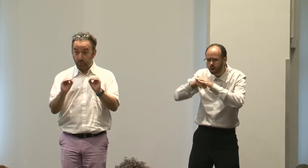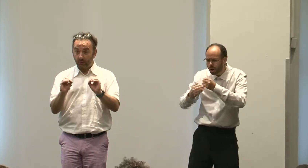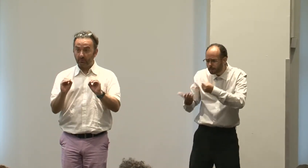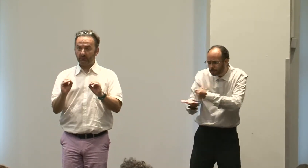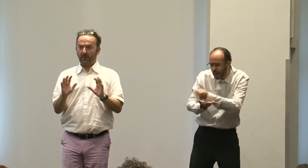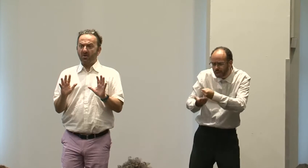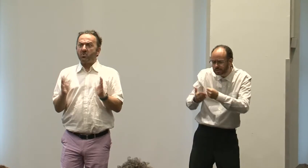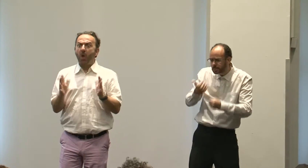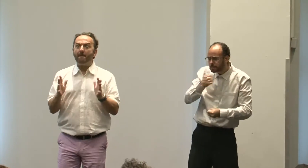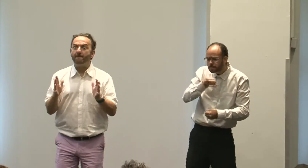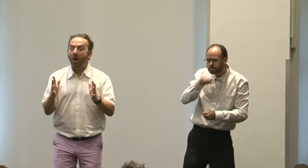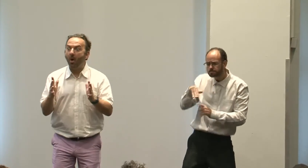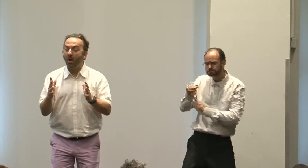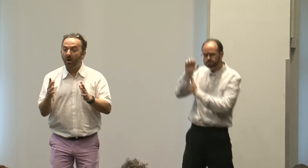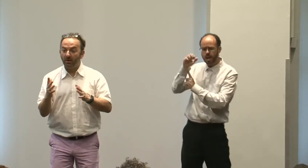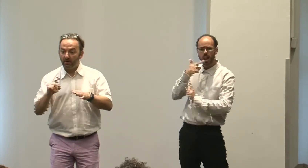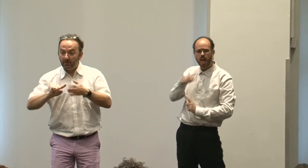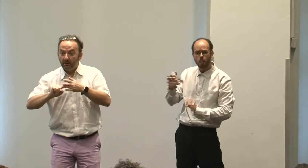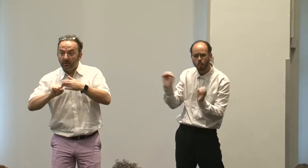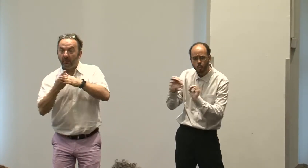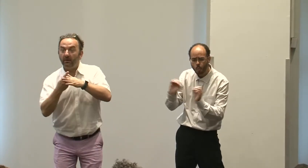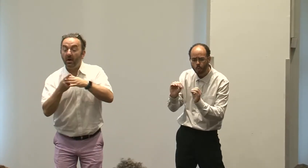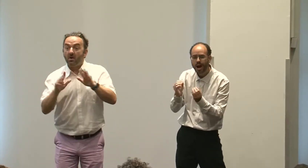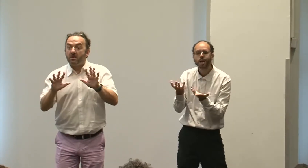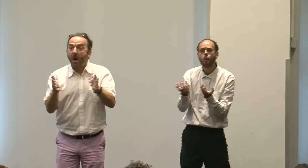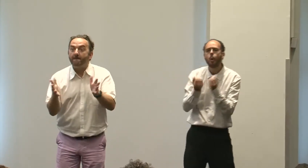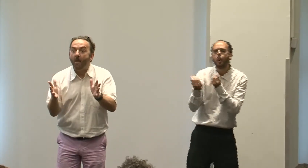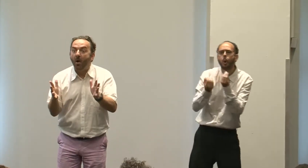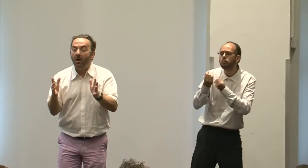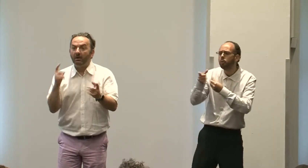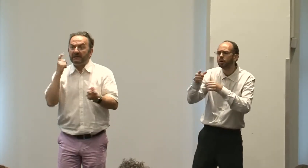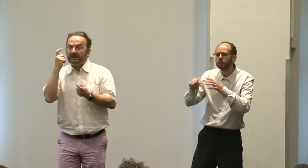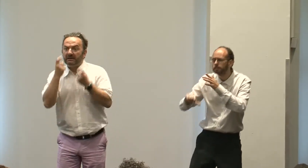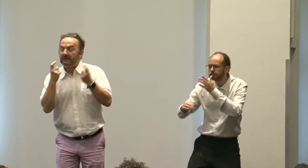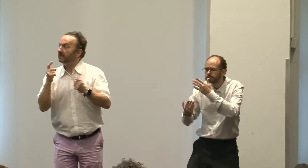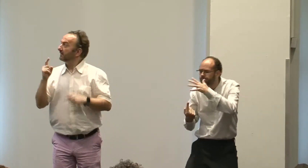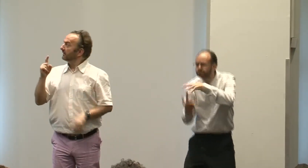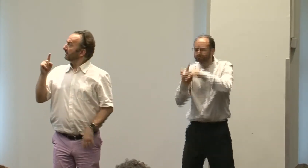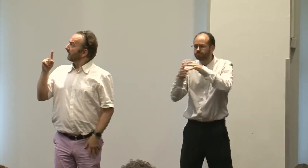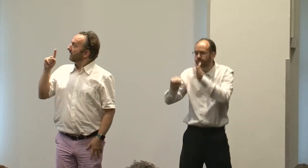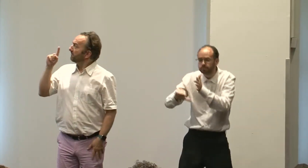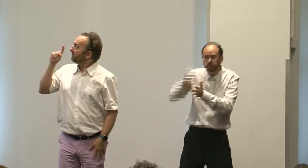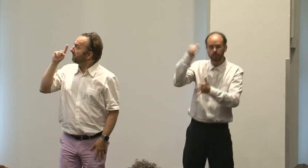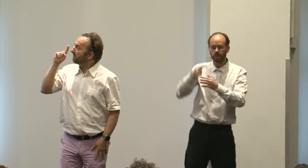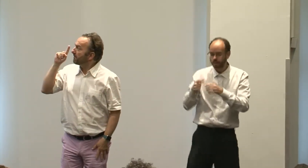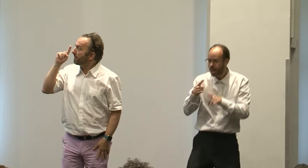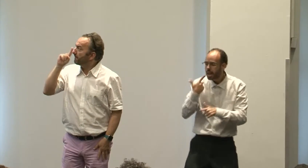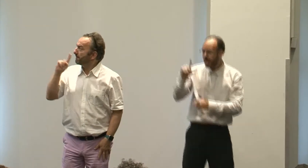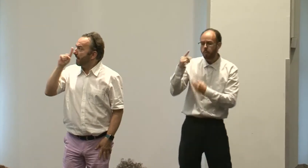Quando a minha mãe viu essa base, essa possibilidade,